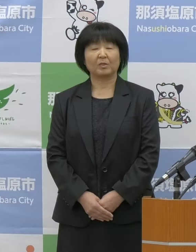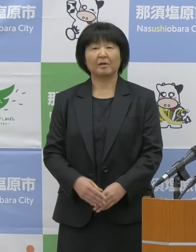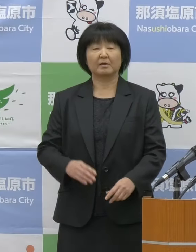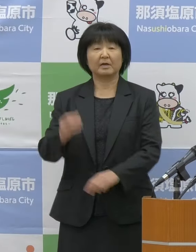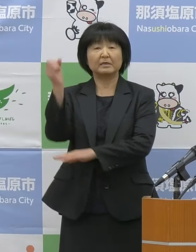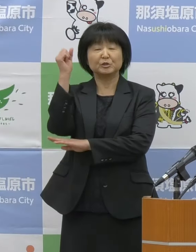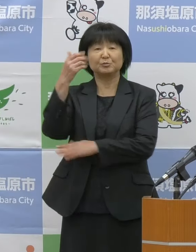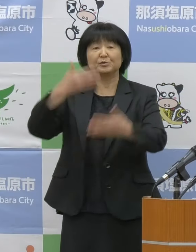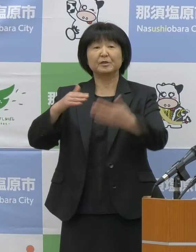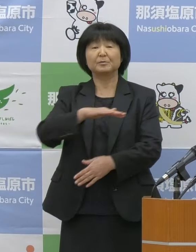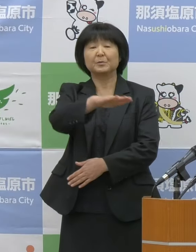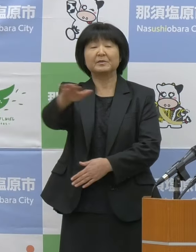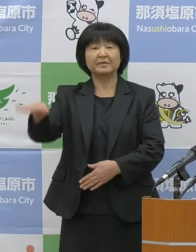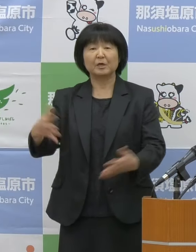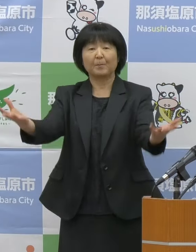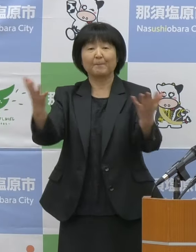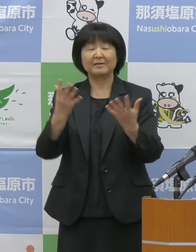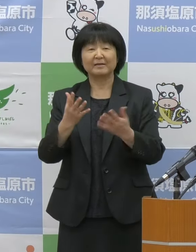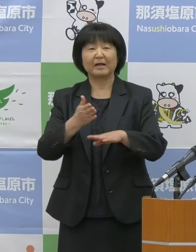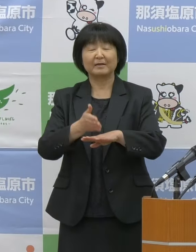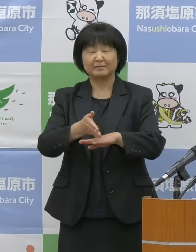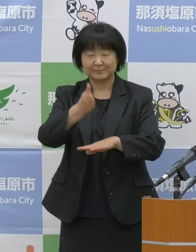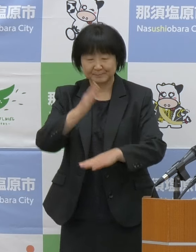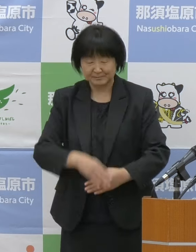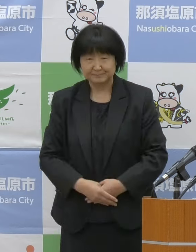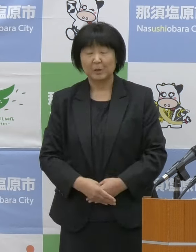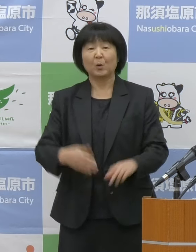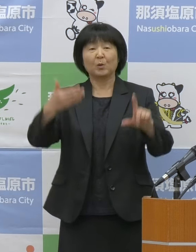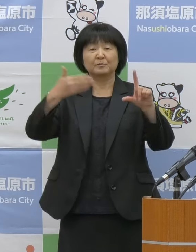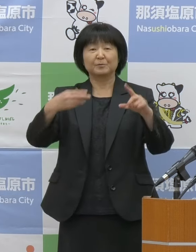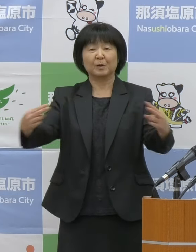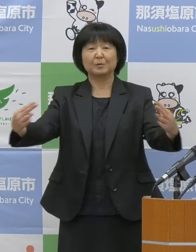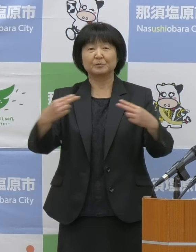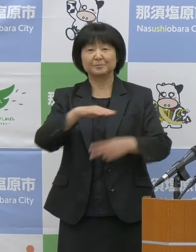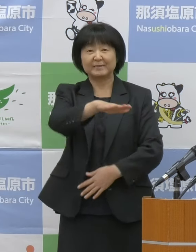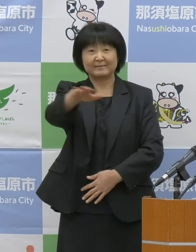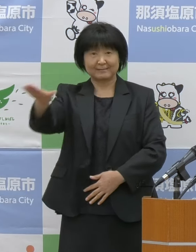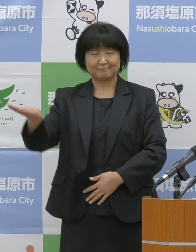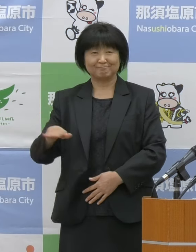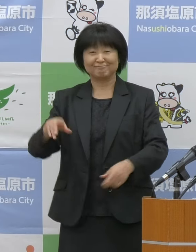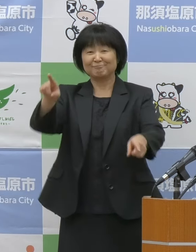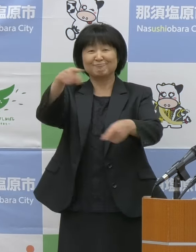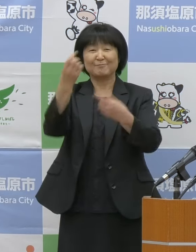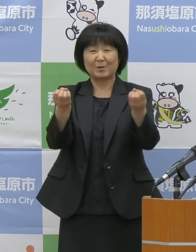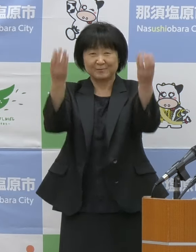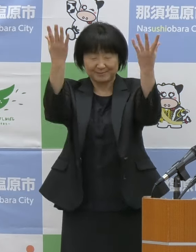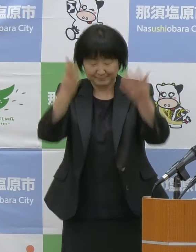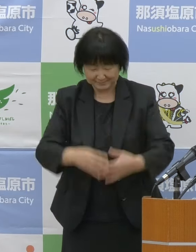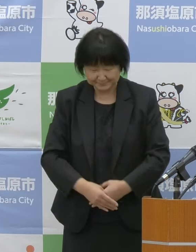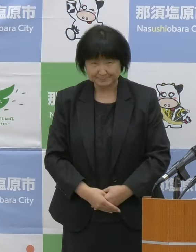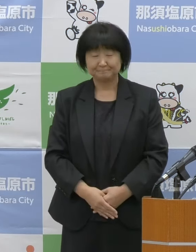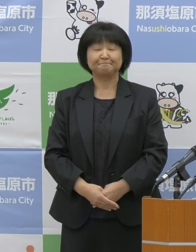メディアの皆さん、お集まりいただきありがとうございます。動画をご視聴の皆さん、明けましておめでとうございます